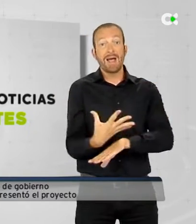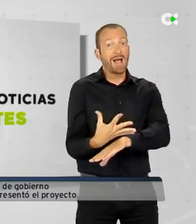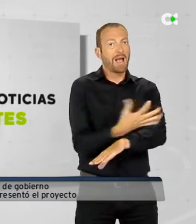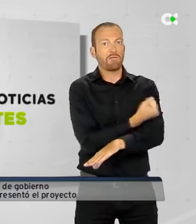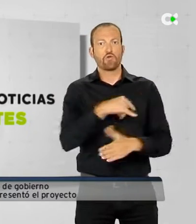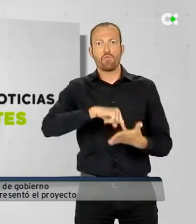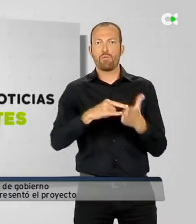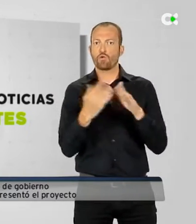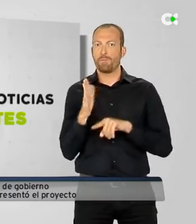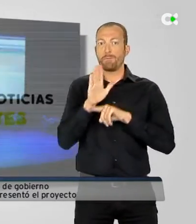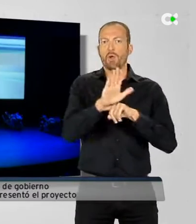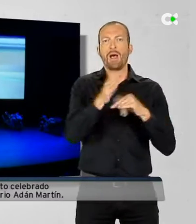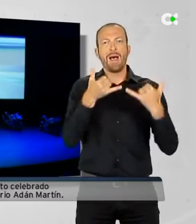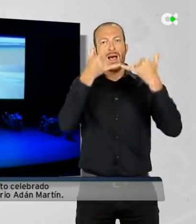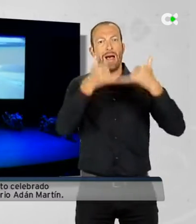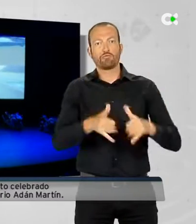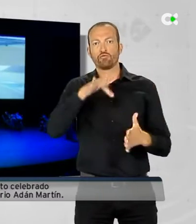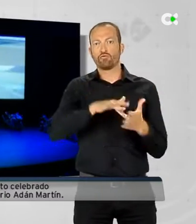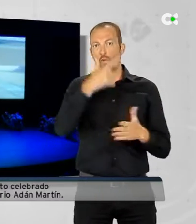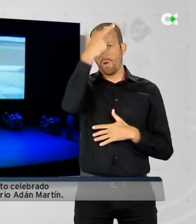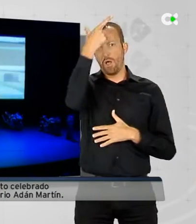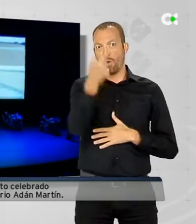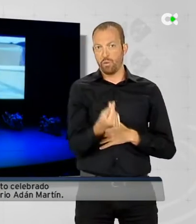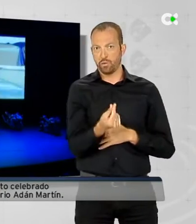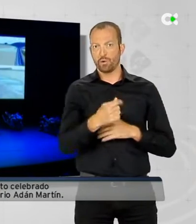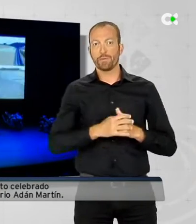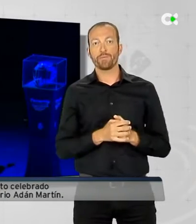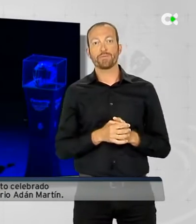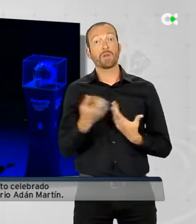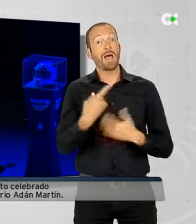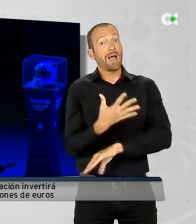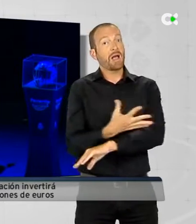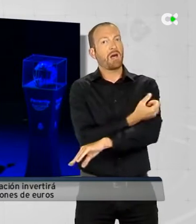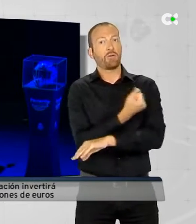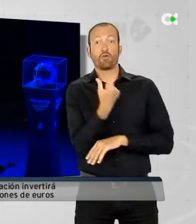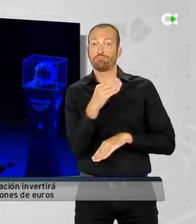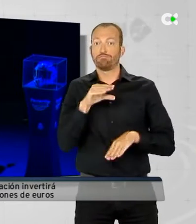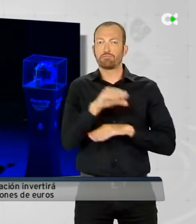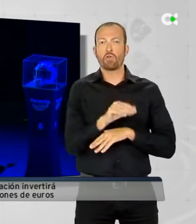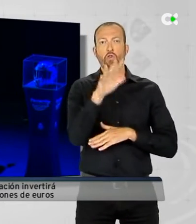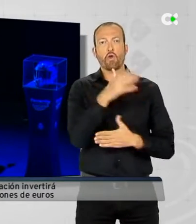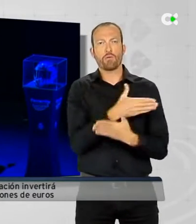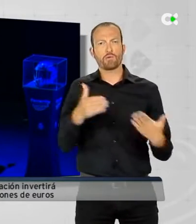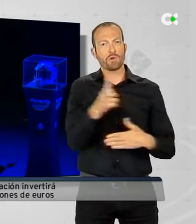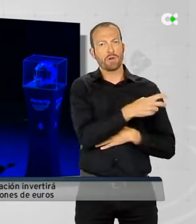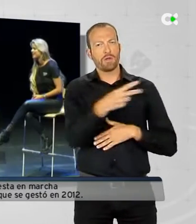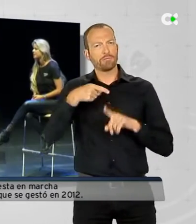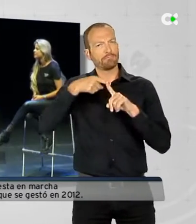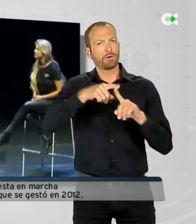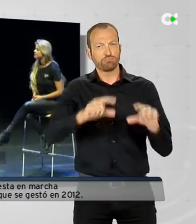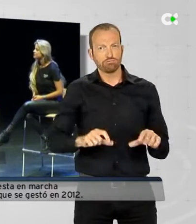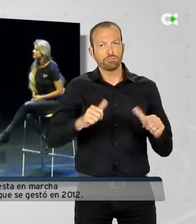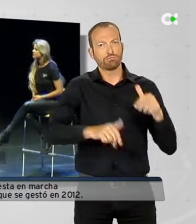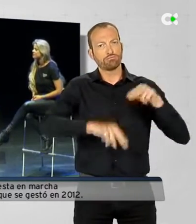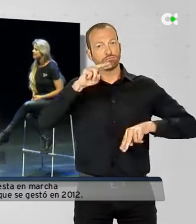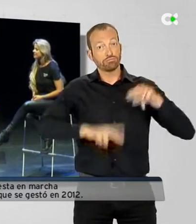Cabildo presentó el proyecto en un acto celebrado en el Auditorio Adán Martín. La corporación invertirá 5 millones de euros para la puesta en